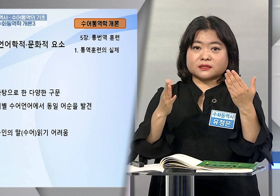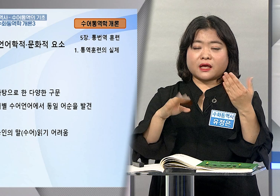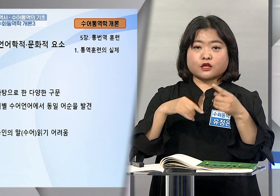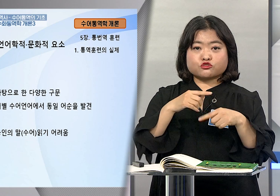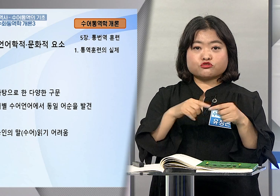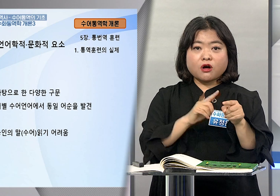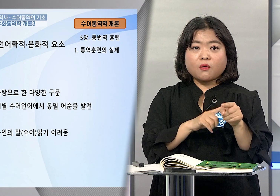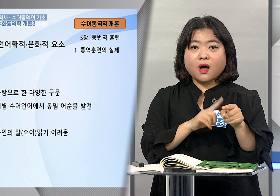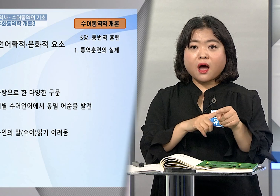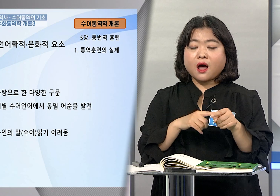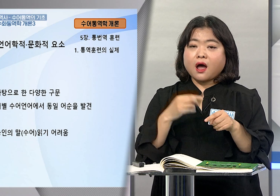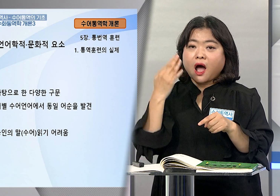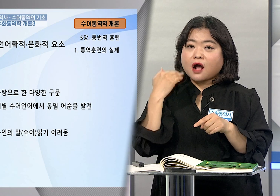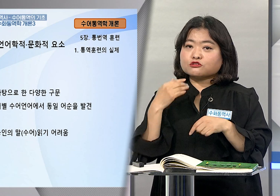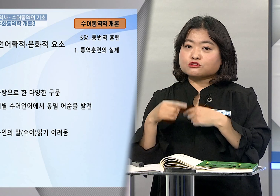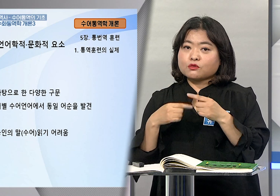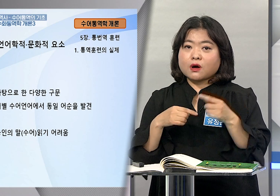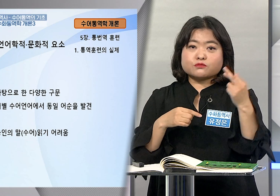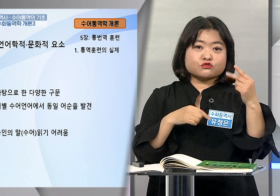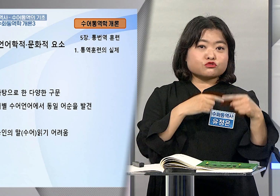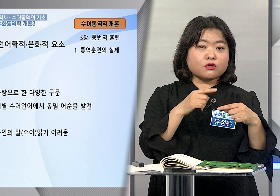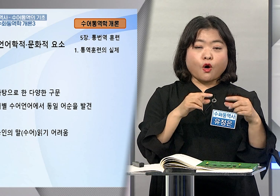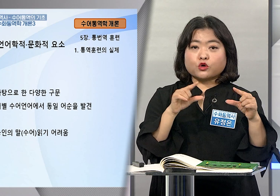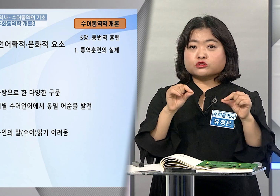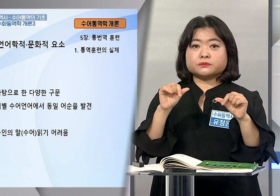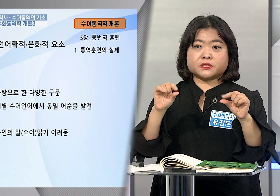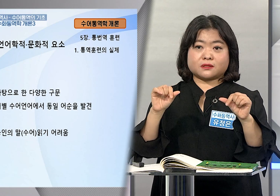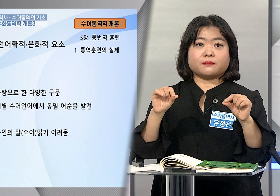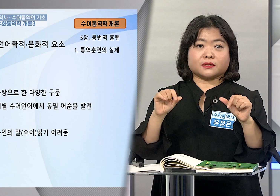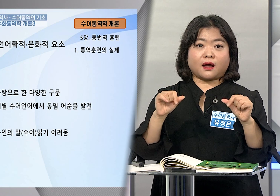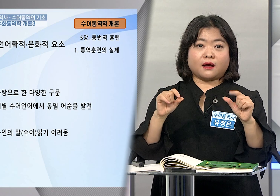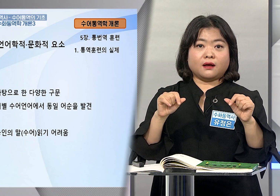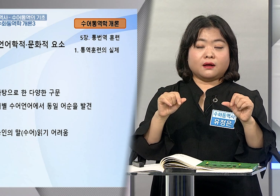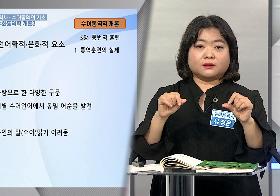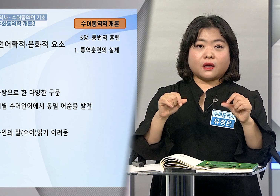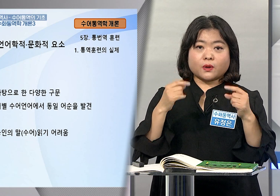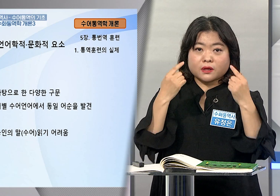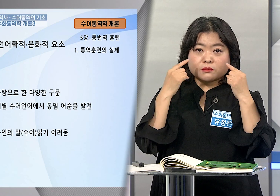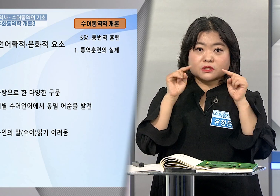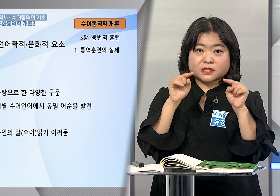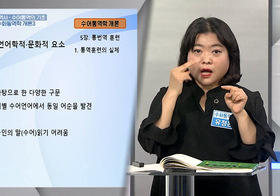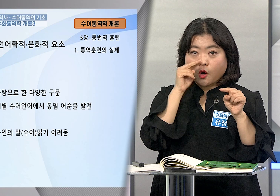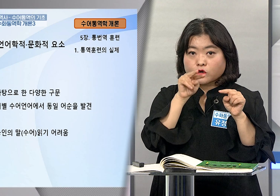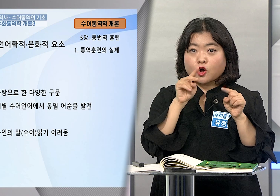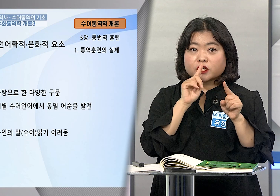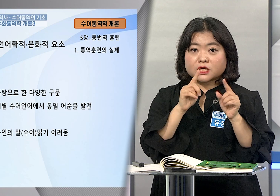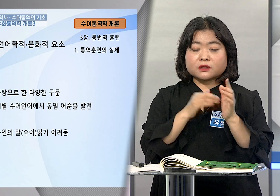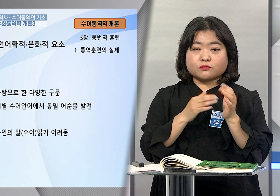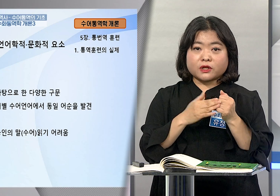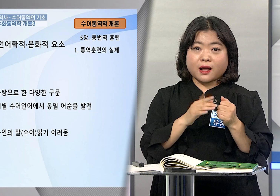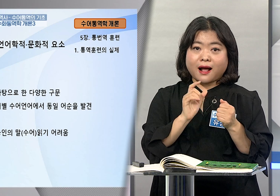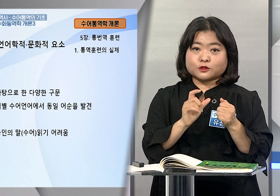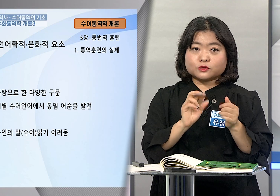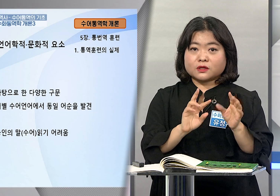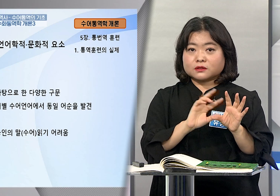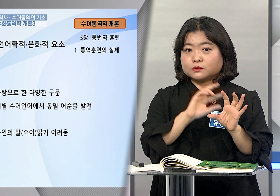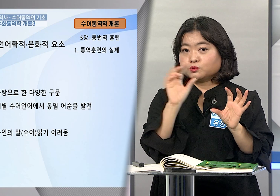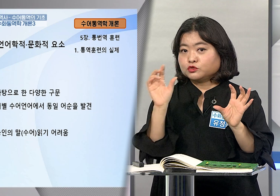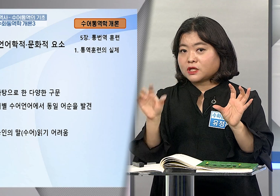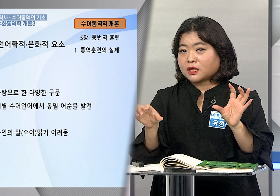다른데 수어와 한국 수어와 미국 수어의 어순은 비슷합니다. 네, 왜냐하면 시각 언어이기 때문에 강조되는 건 문장의